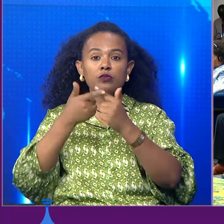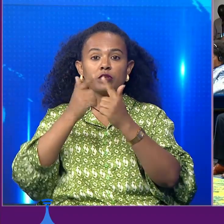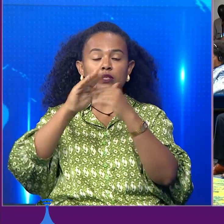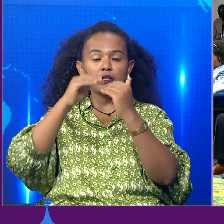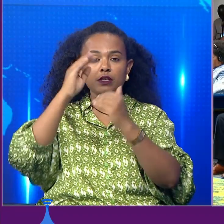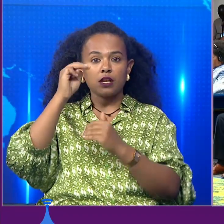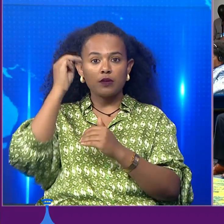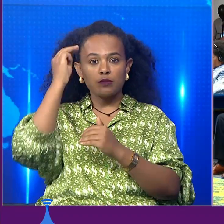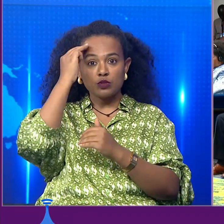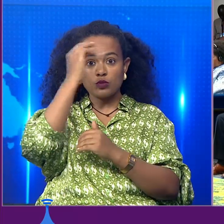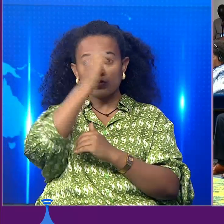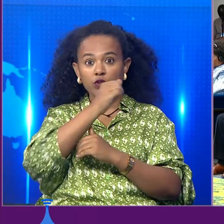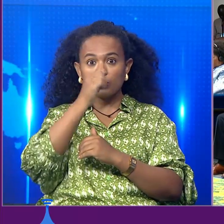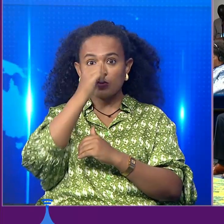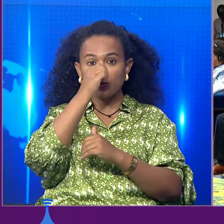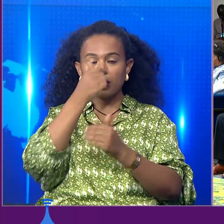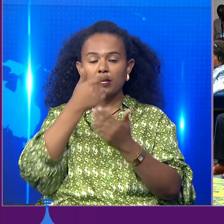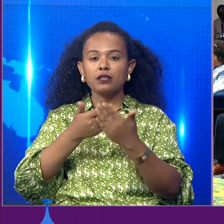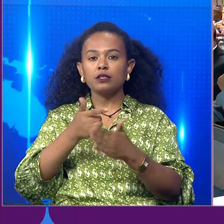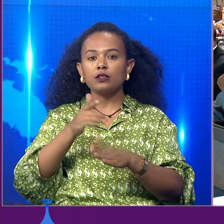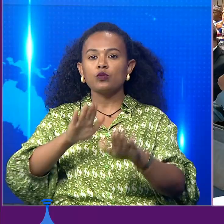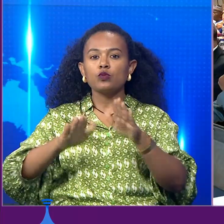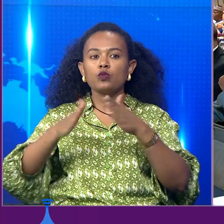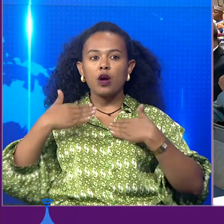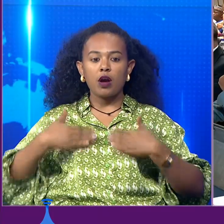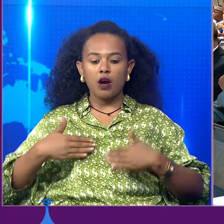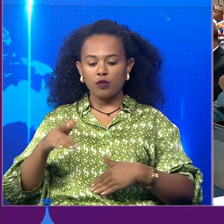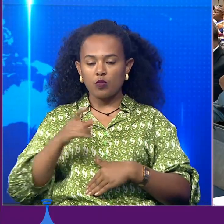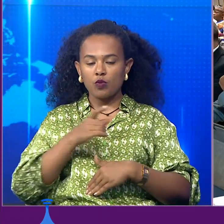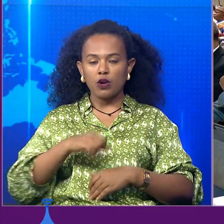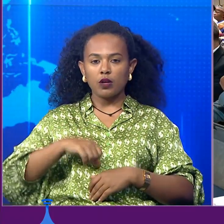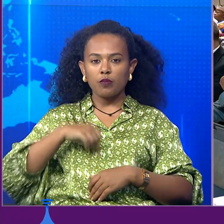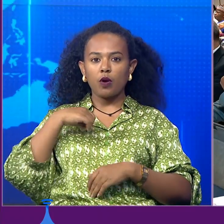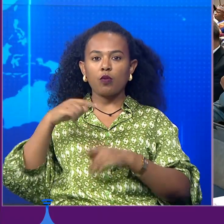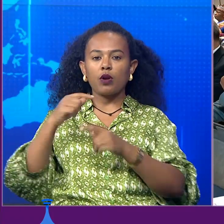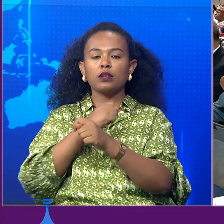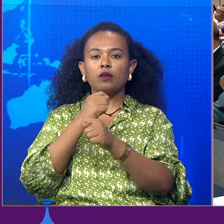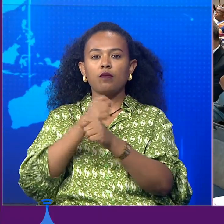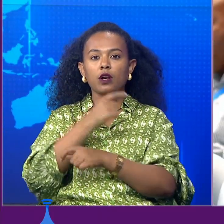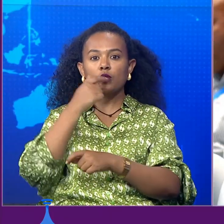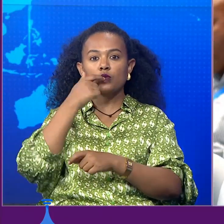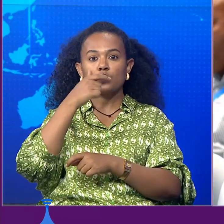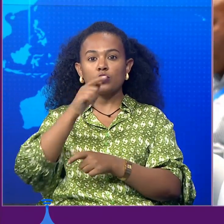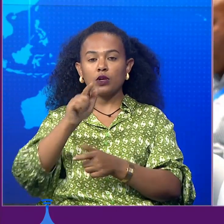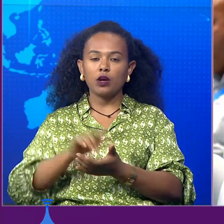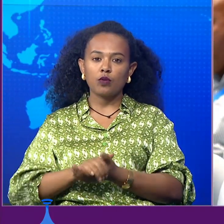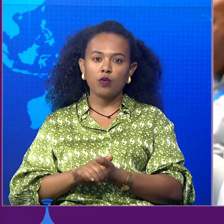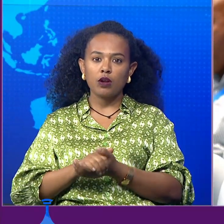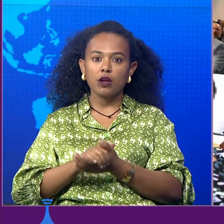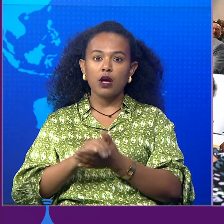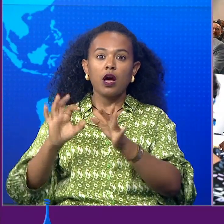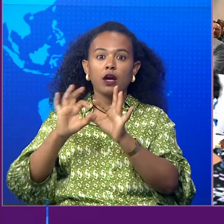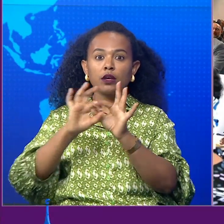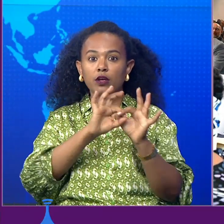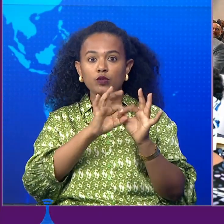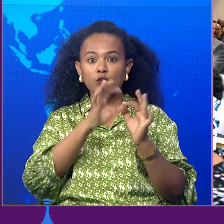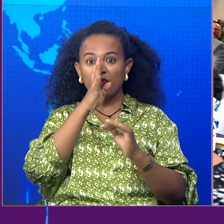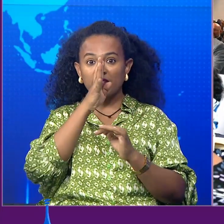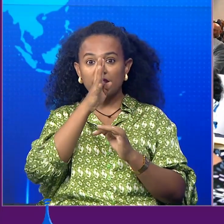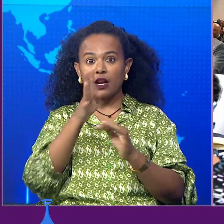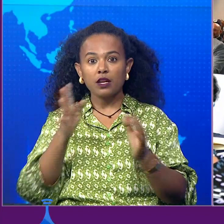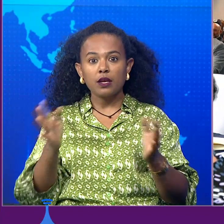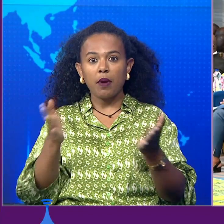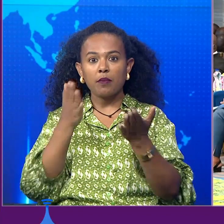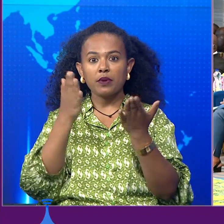ሚኒስትሩ ኢትዮጵያም የዚህ ጉዞ አካል መሆኗ የሚያኮራ ተግባር ነው ሲሉ ተናግረዋል። አያይዘውም ፈጠራን